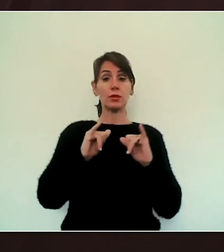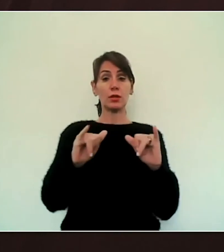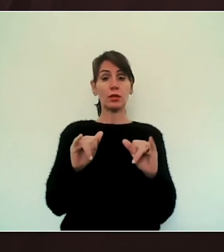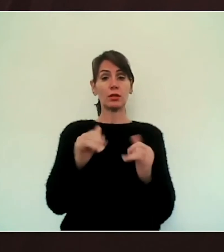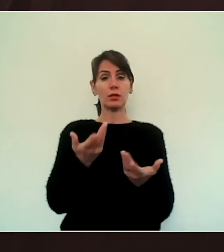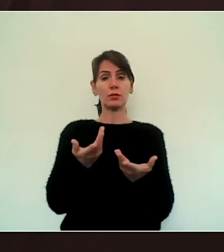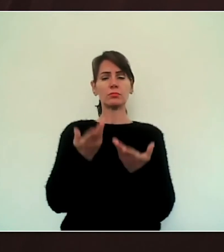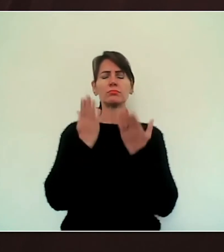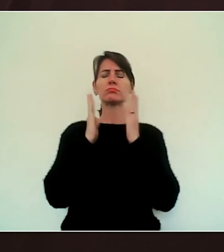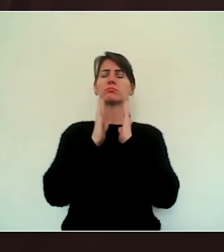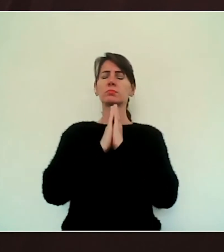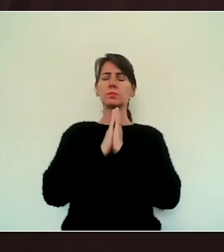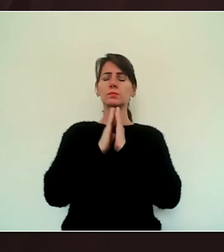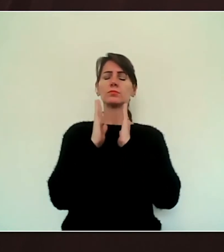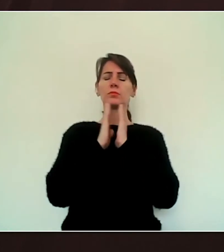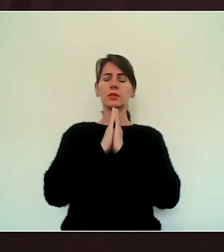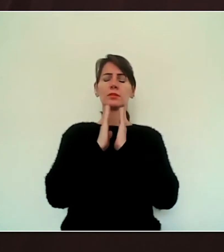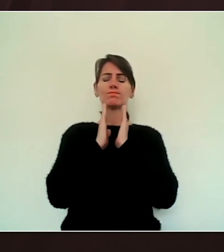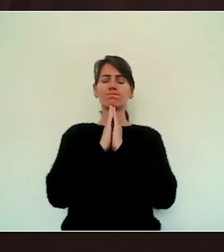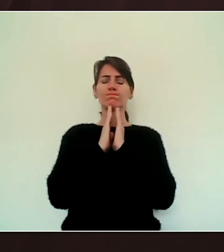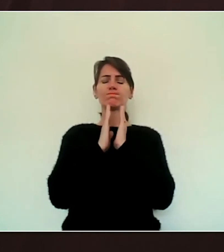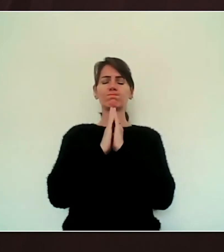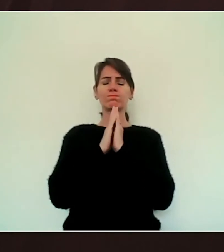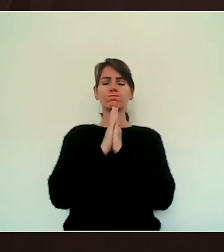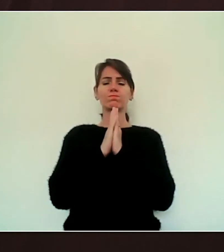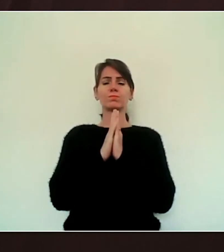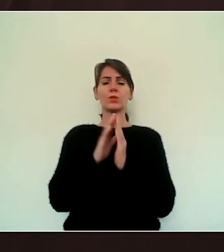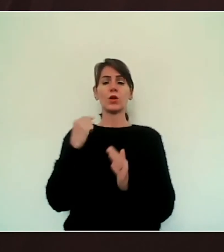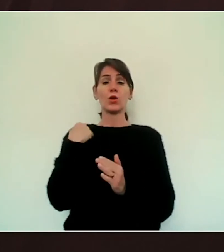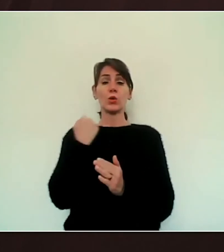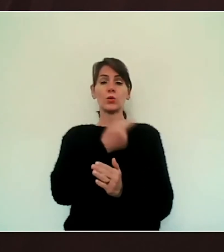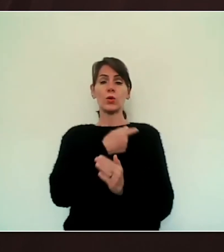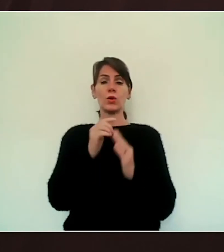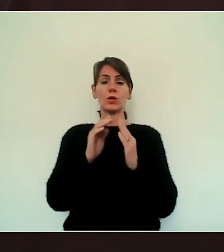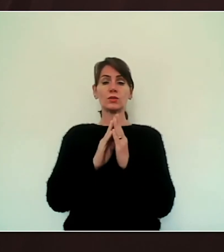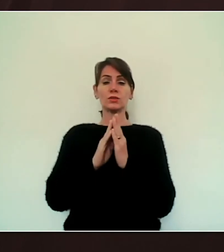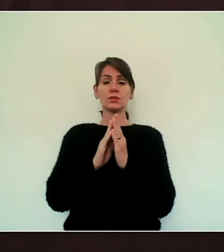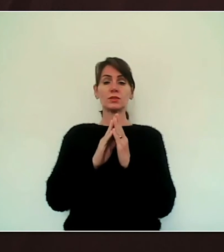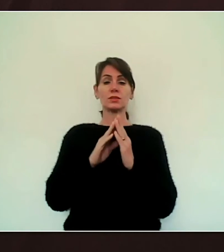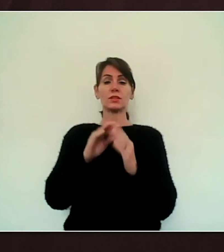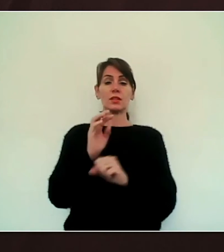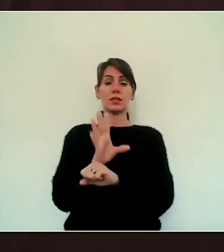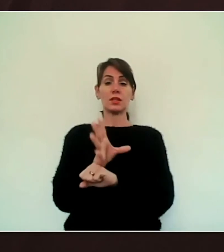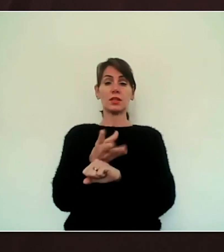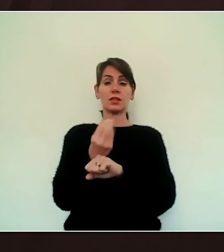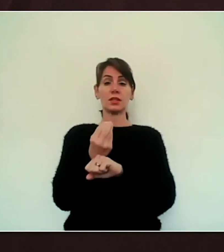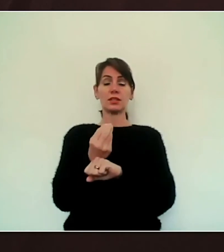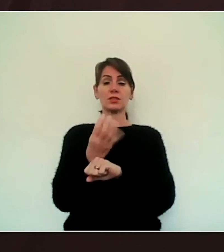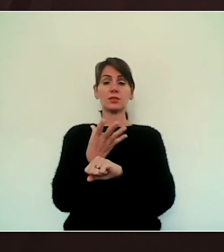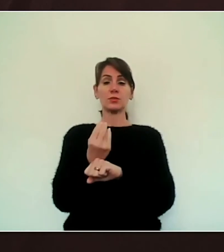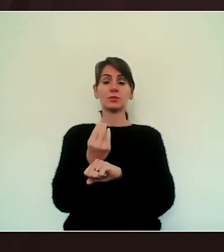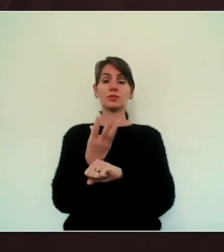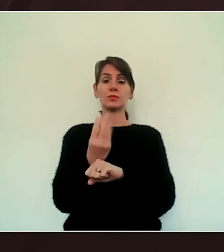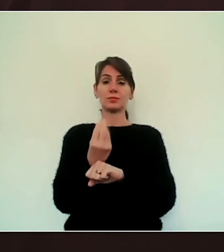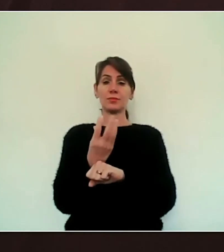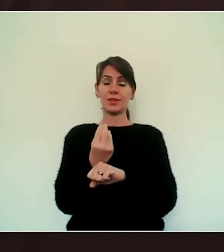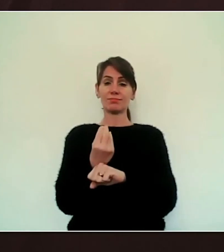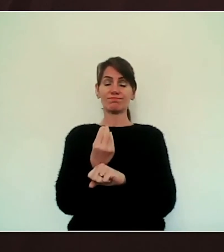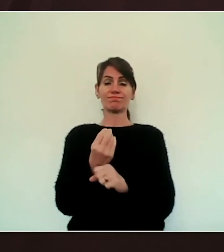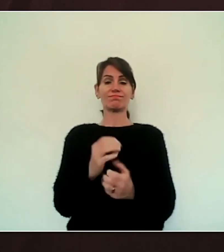agradecer que nós estamos na igreja em Filadélfia. A igreja de Filadélfia é um